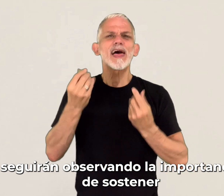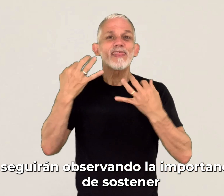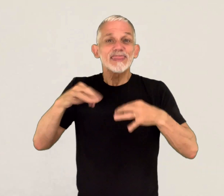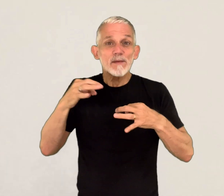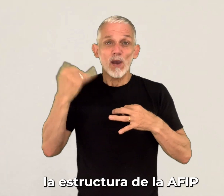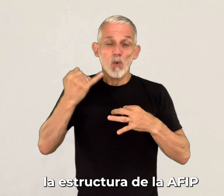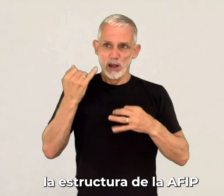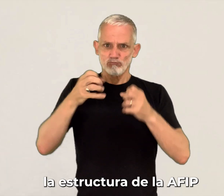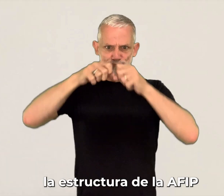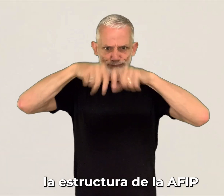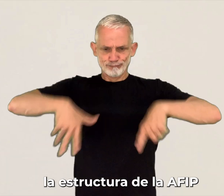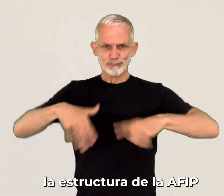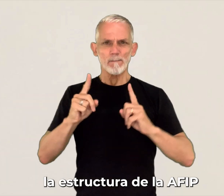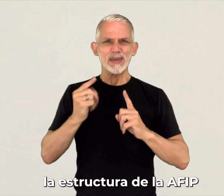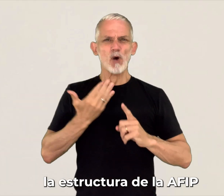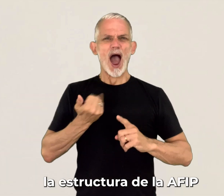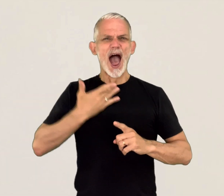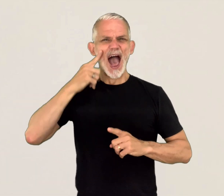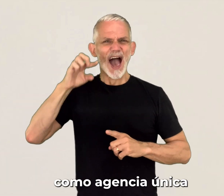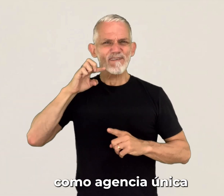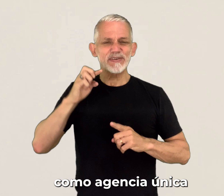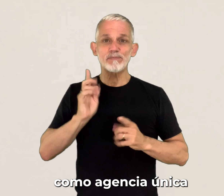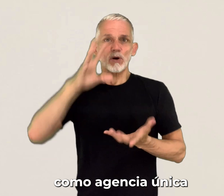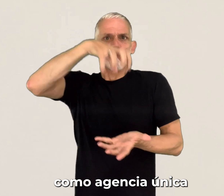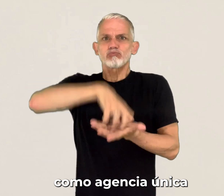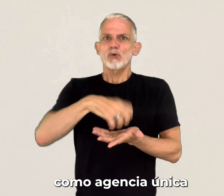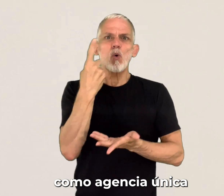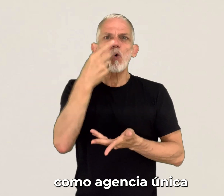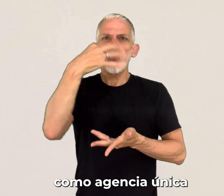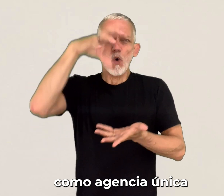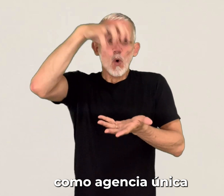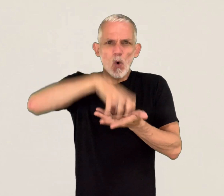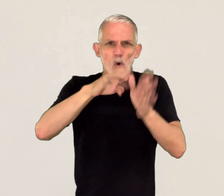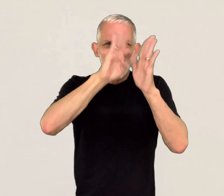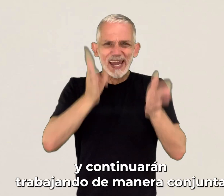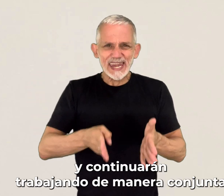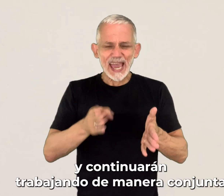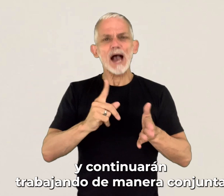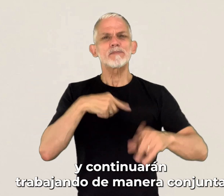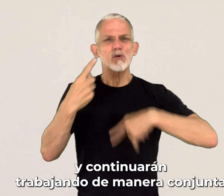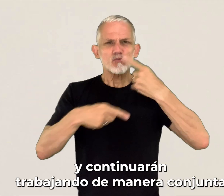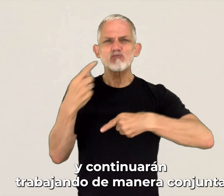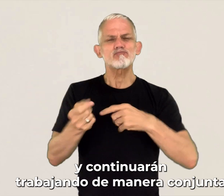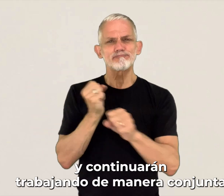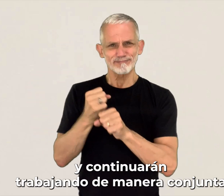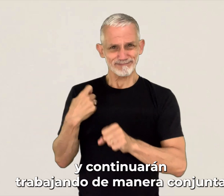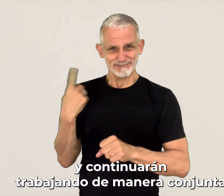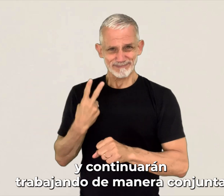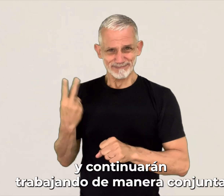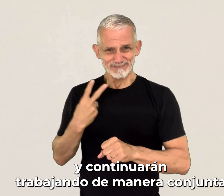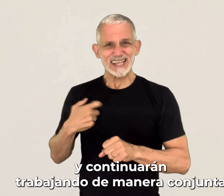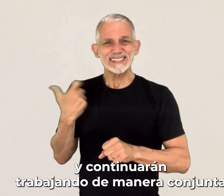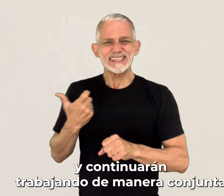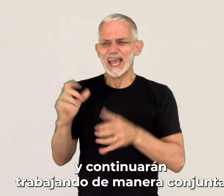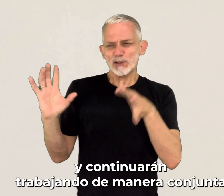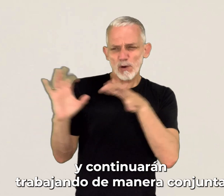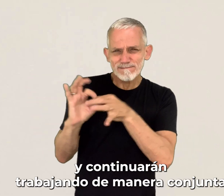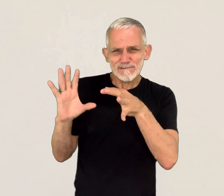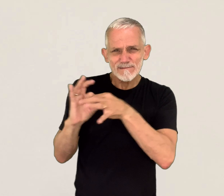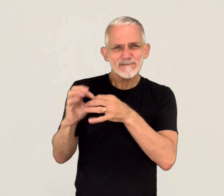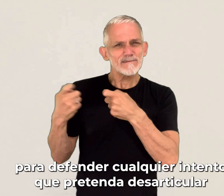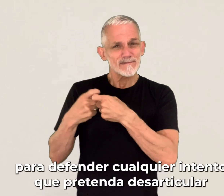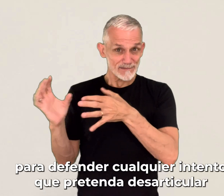sostener la estructura de la fip como agencia única y continuarán trabajando de manera